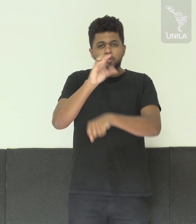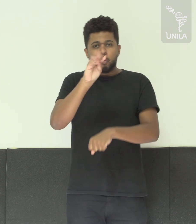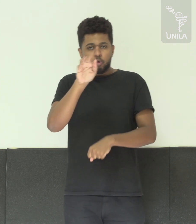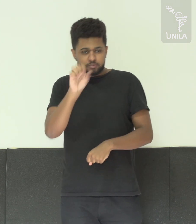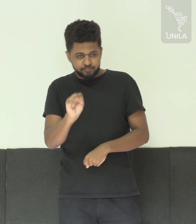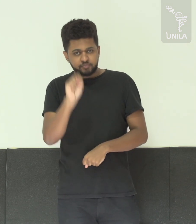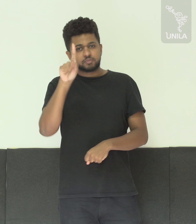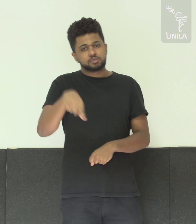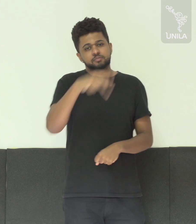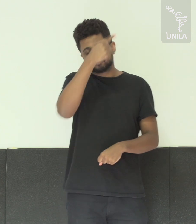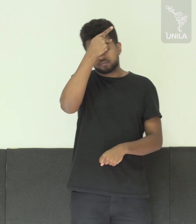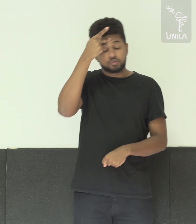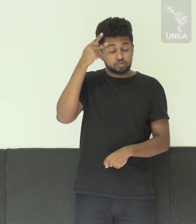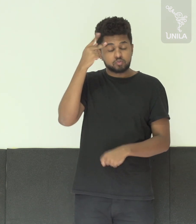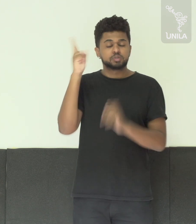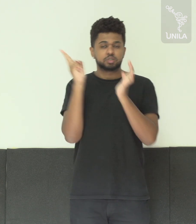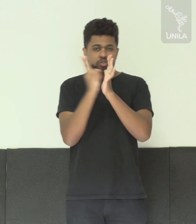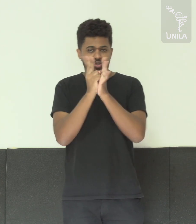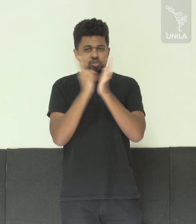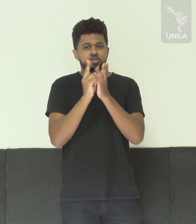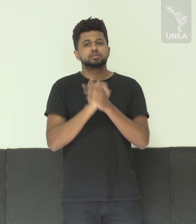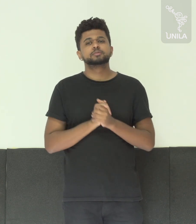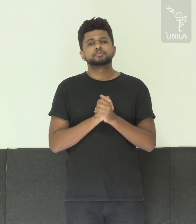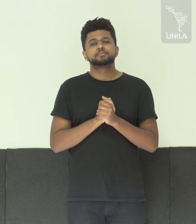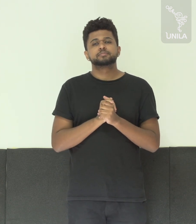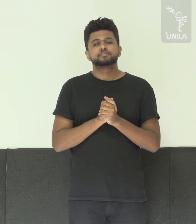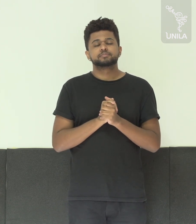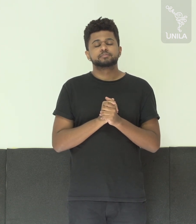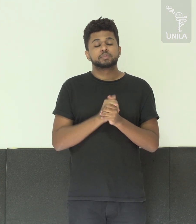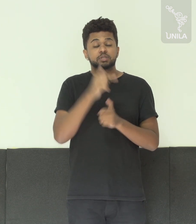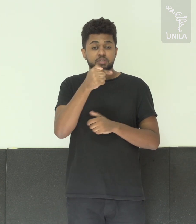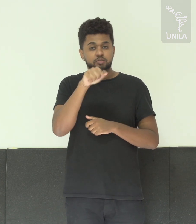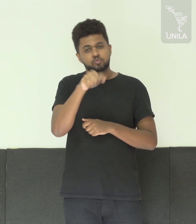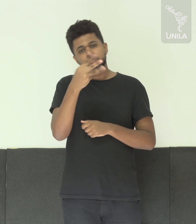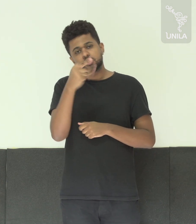cotas destinadas a pessoas indígenas.